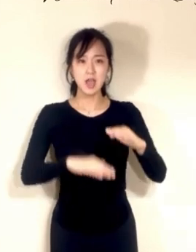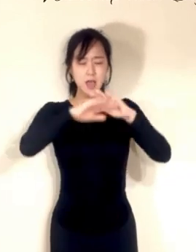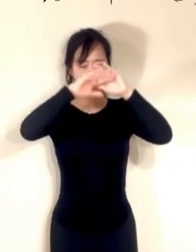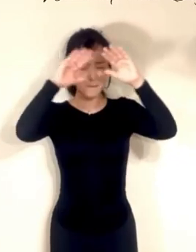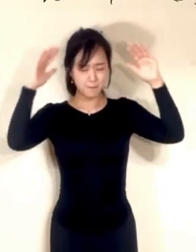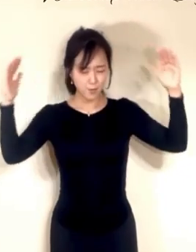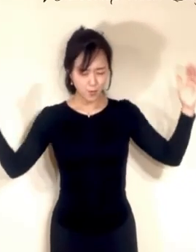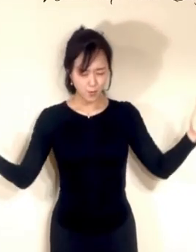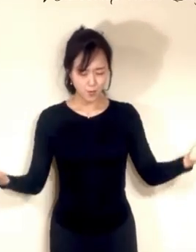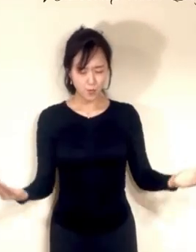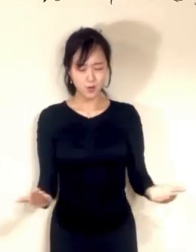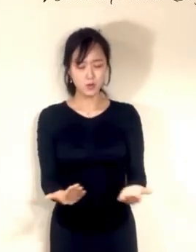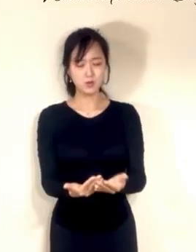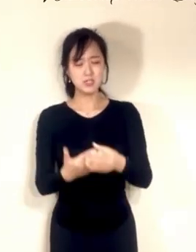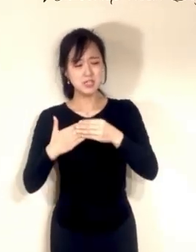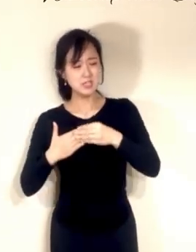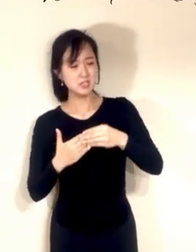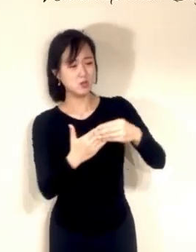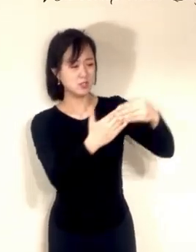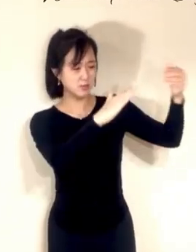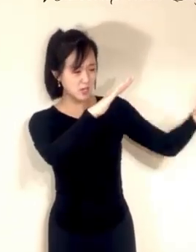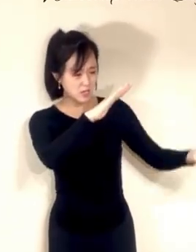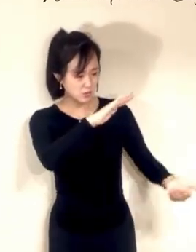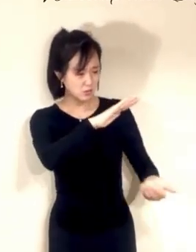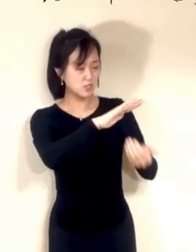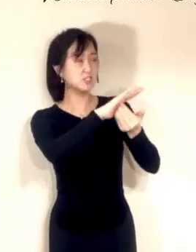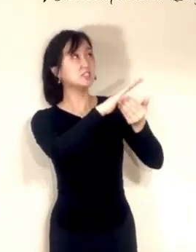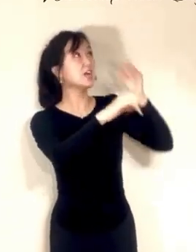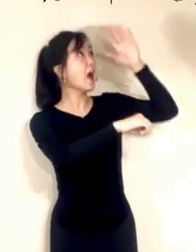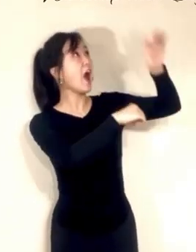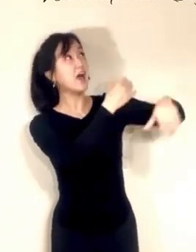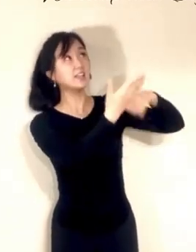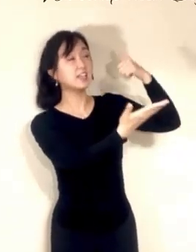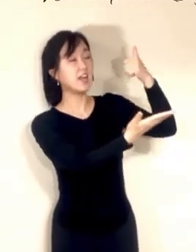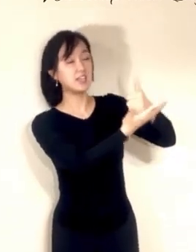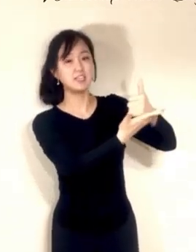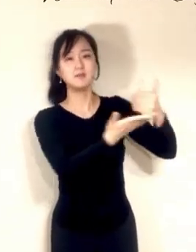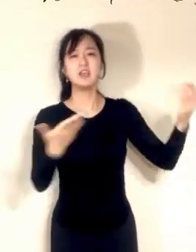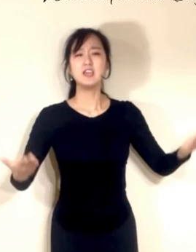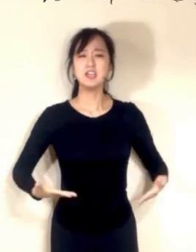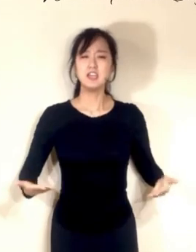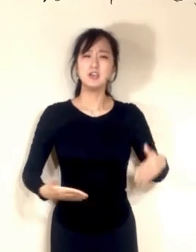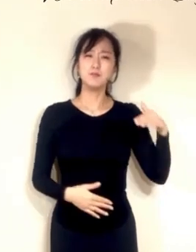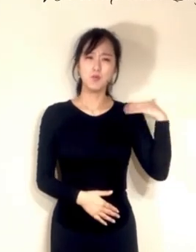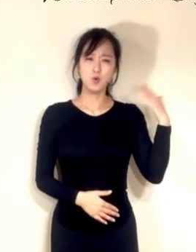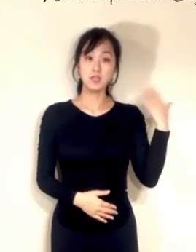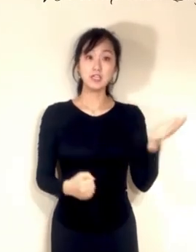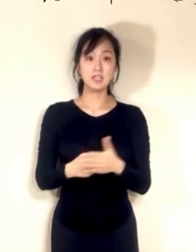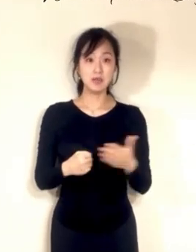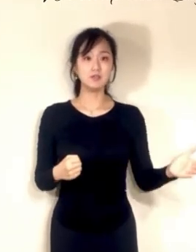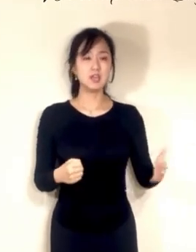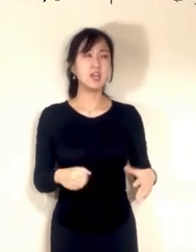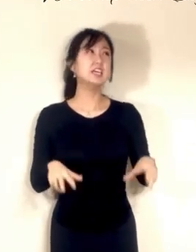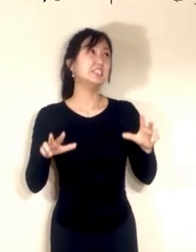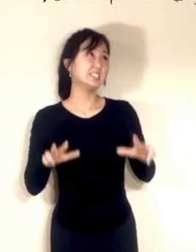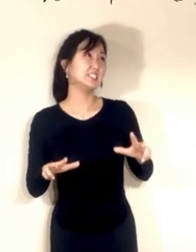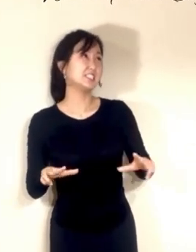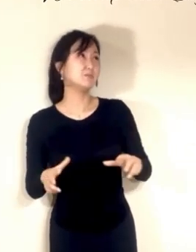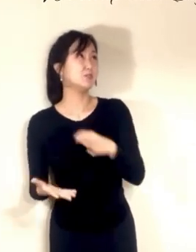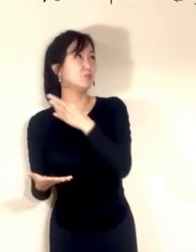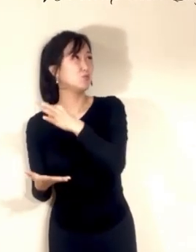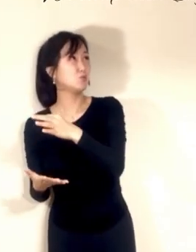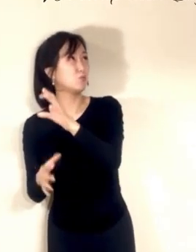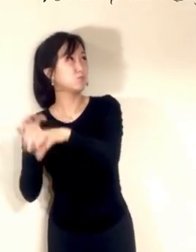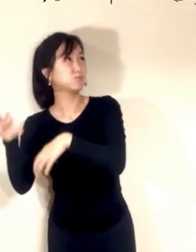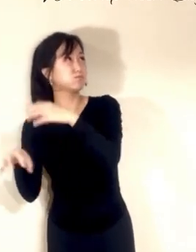우리는 만사를 성취하시며 이루시는 하나님의 일을 모르기에